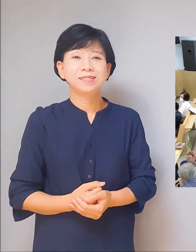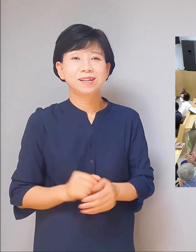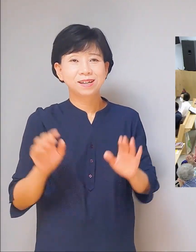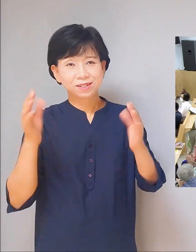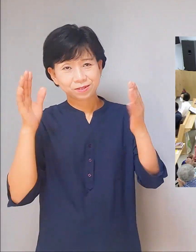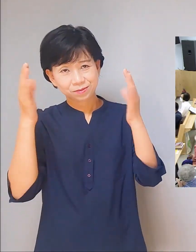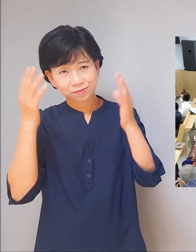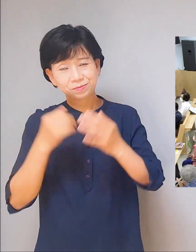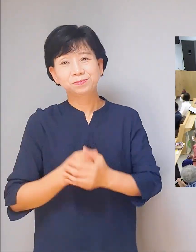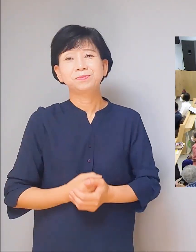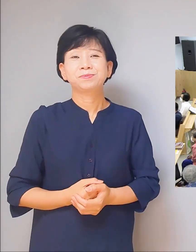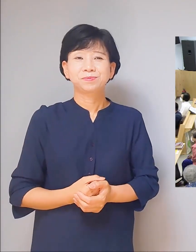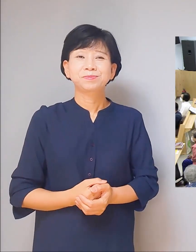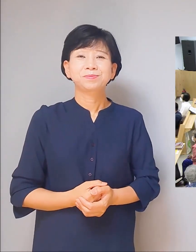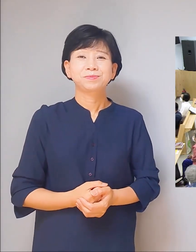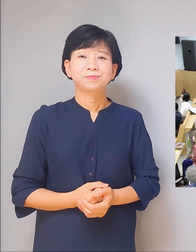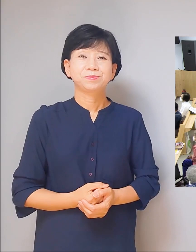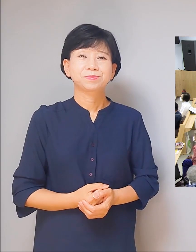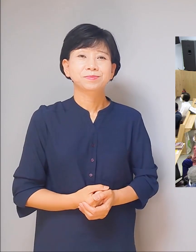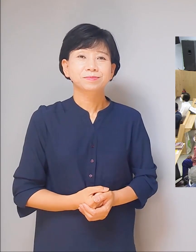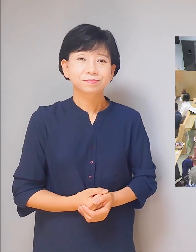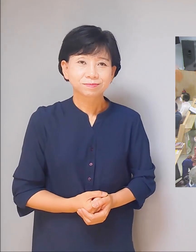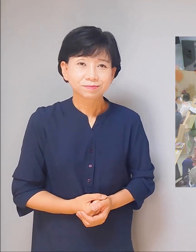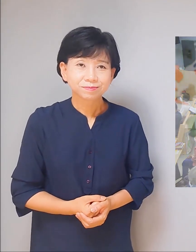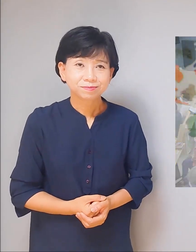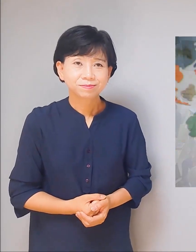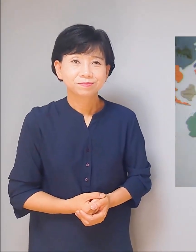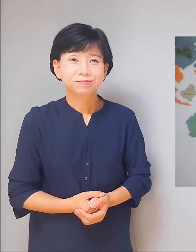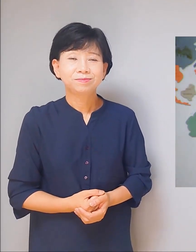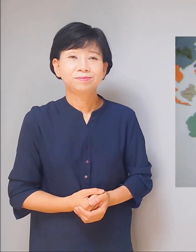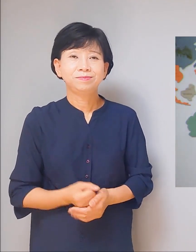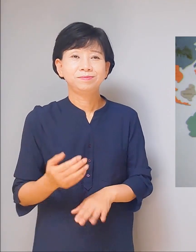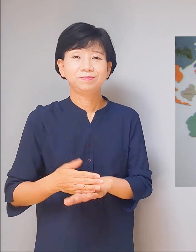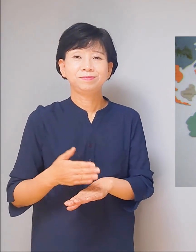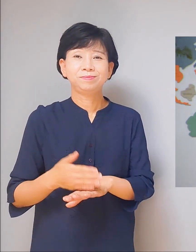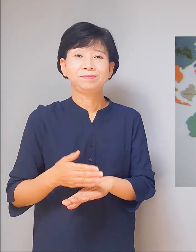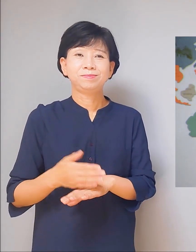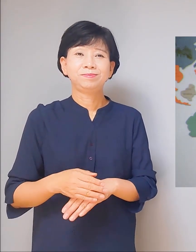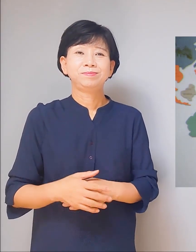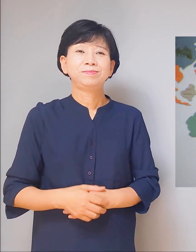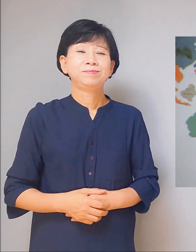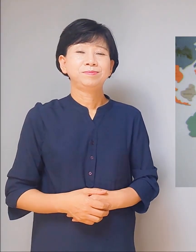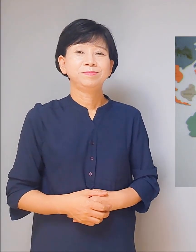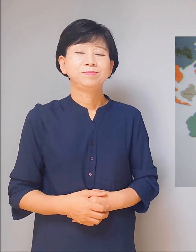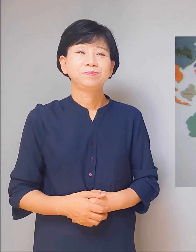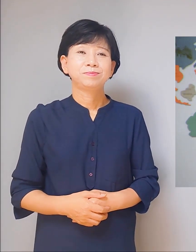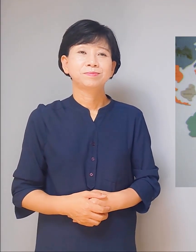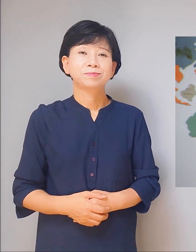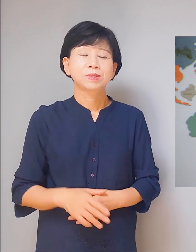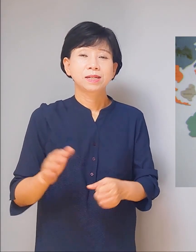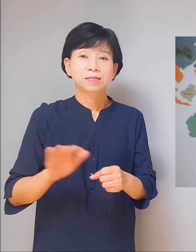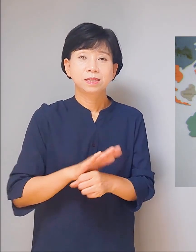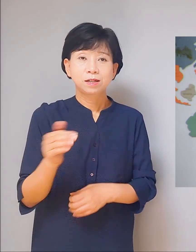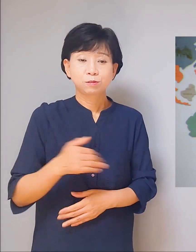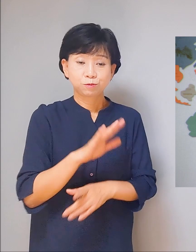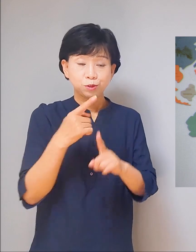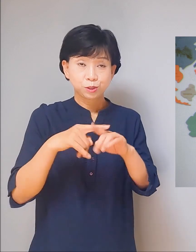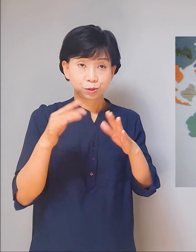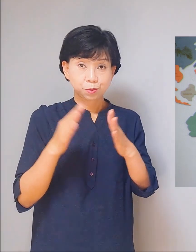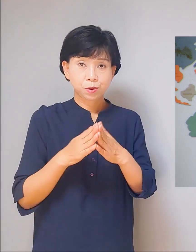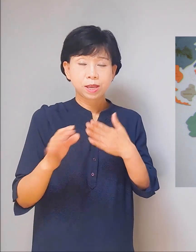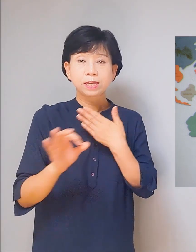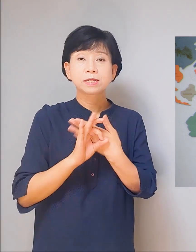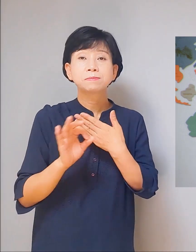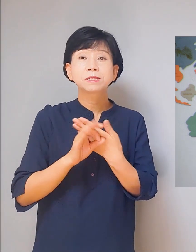네, 감사합니다. 네, 감사합니다. 사랑하는 우리 교회는 이제 우선 임시